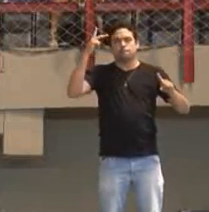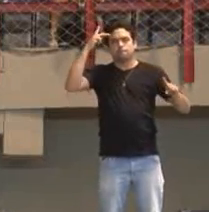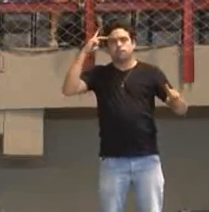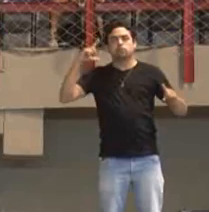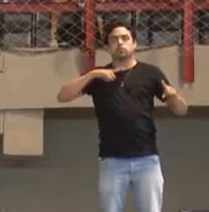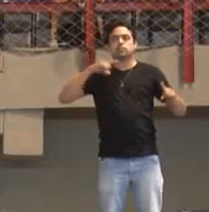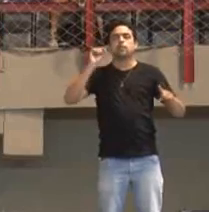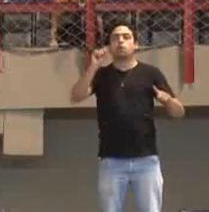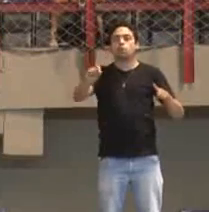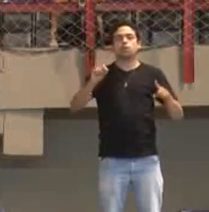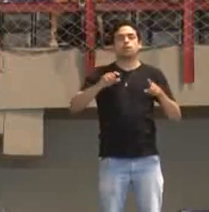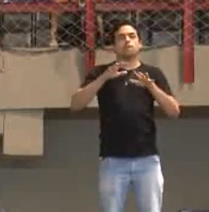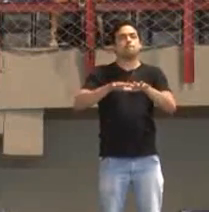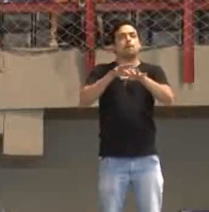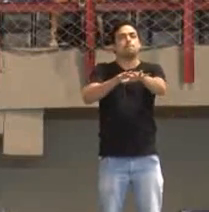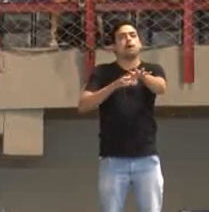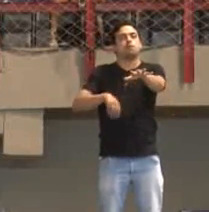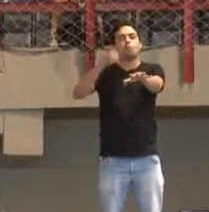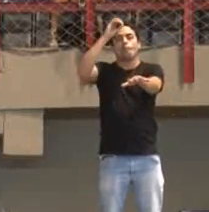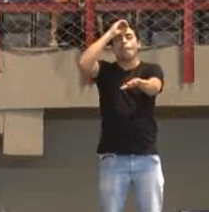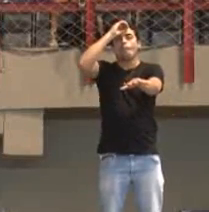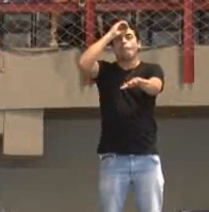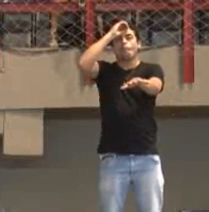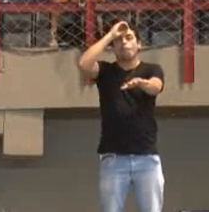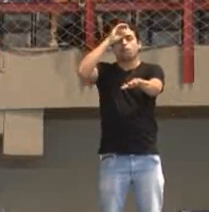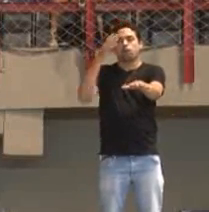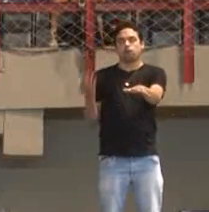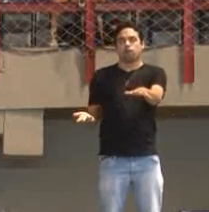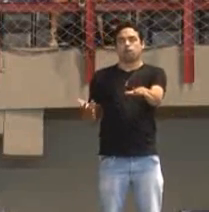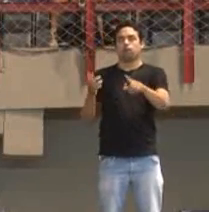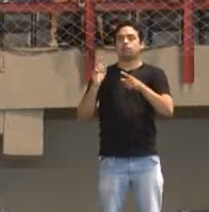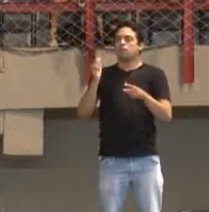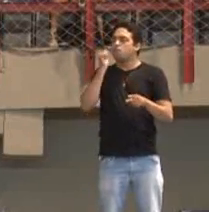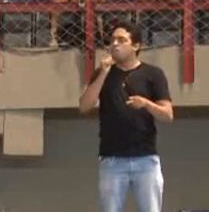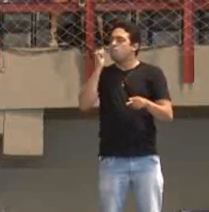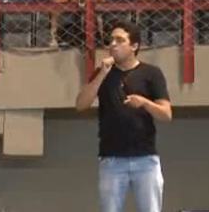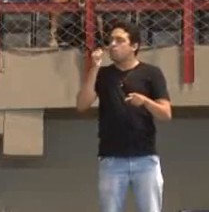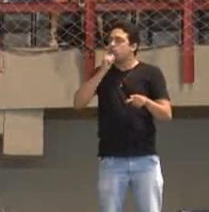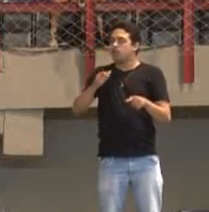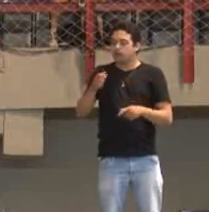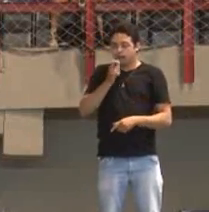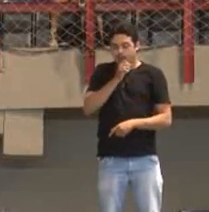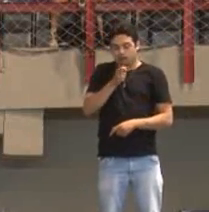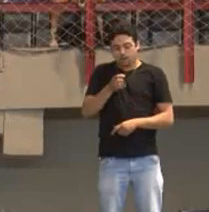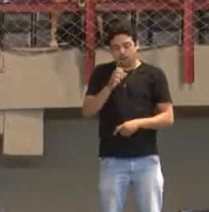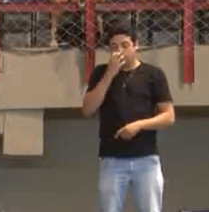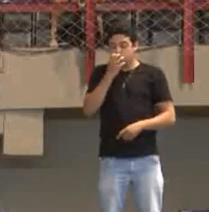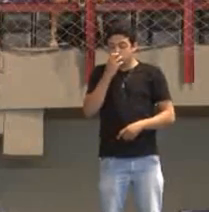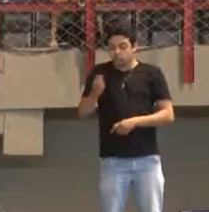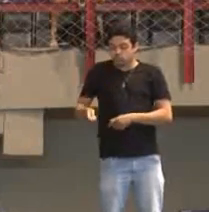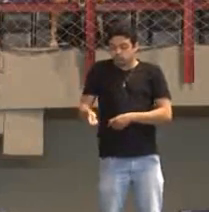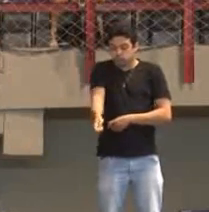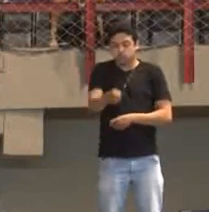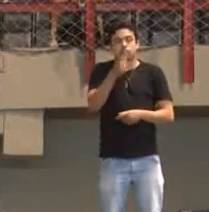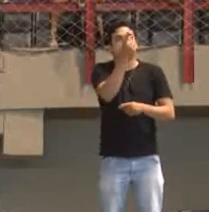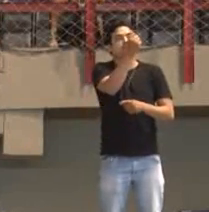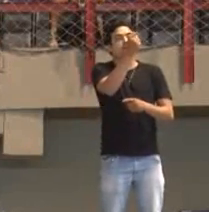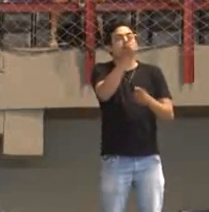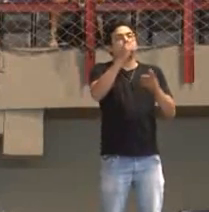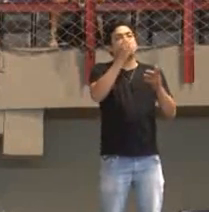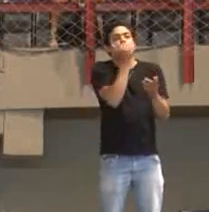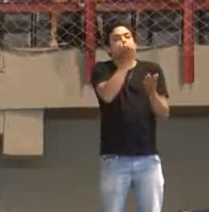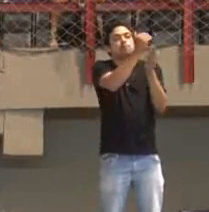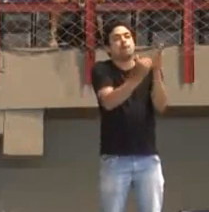se manifestando e não sabia nem por quê. Passou uma mulher levando o cachorro dela, pedindo para baixar o preço da